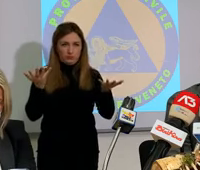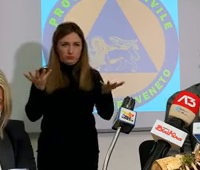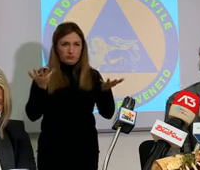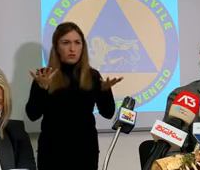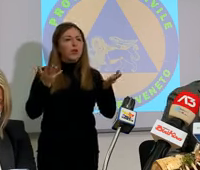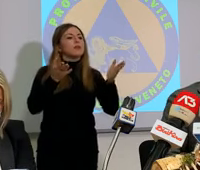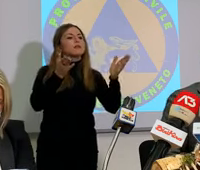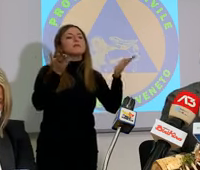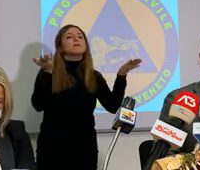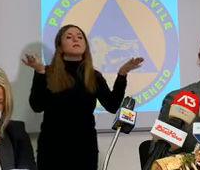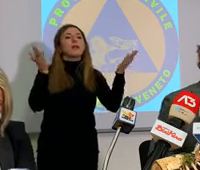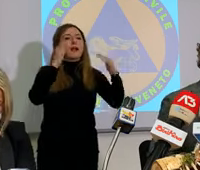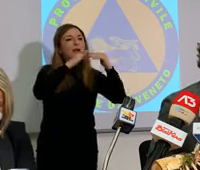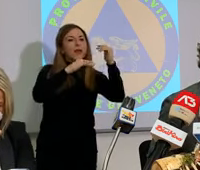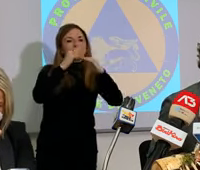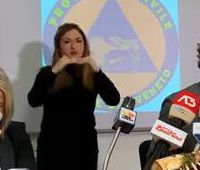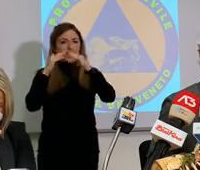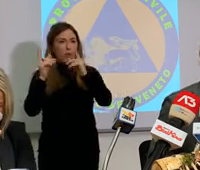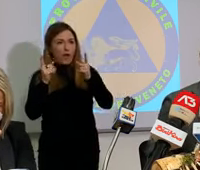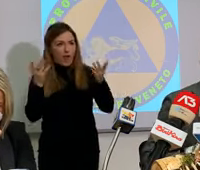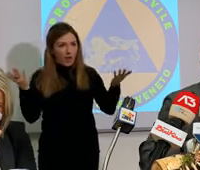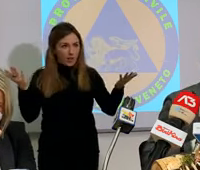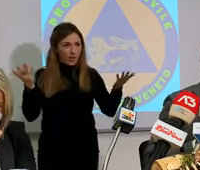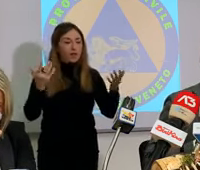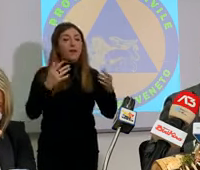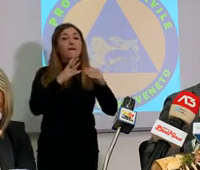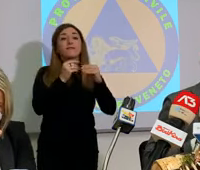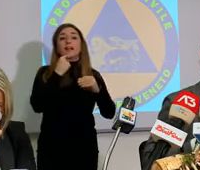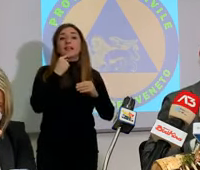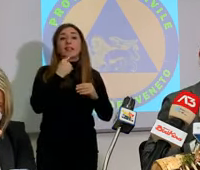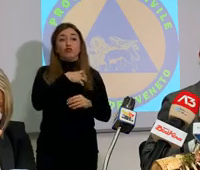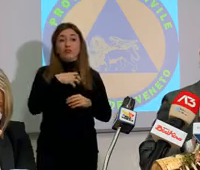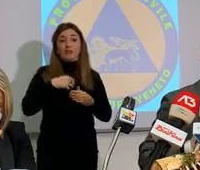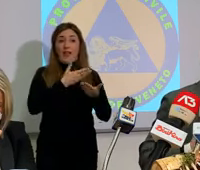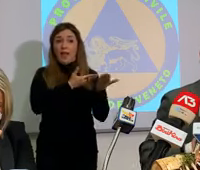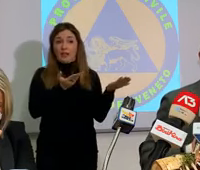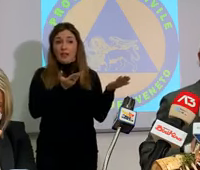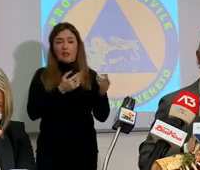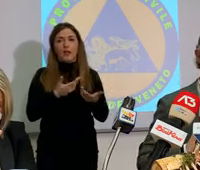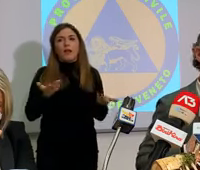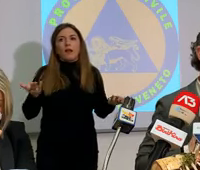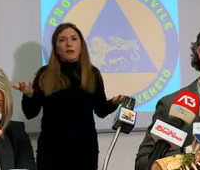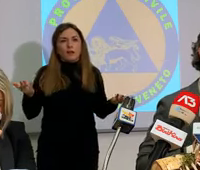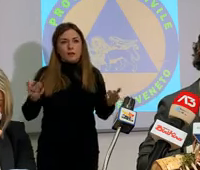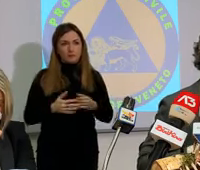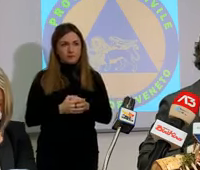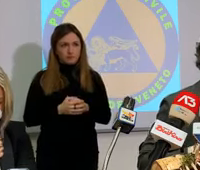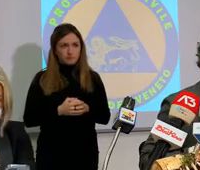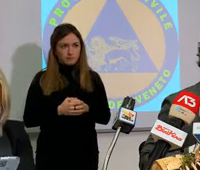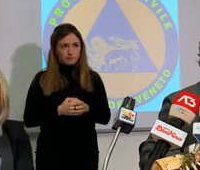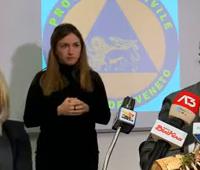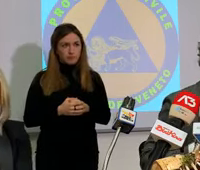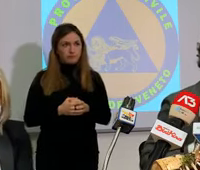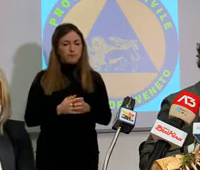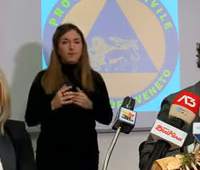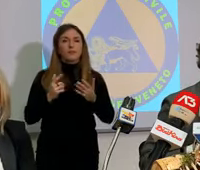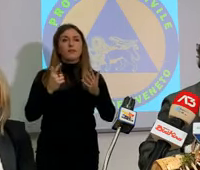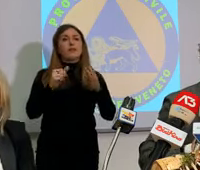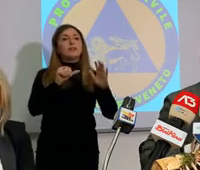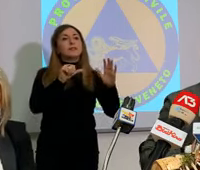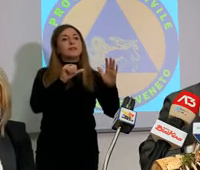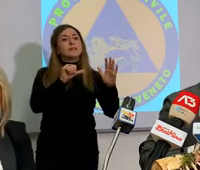fatto da illustri scienziati cioè non è che adesso c'è anche i veneti siamo fatto per sei settimane otto